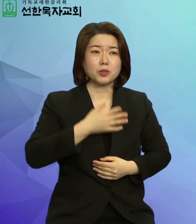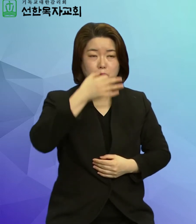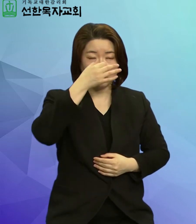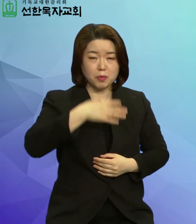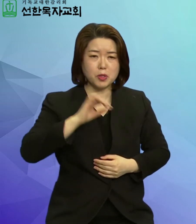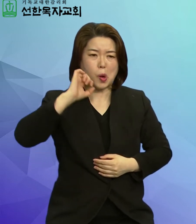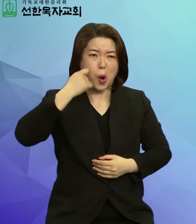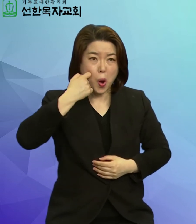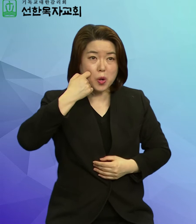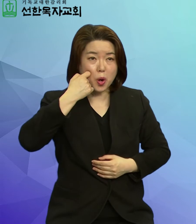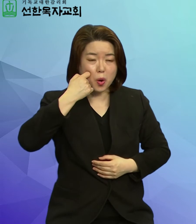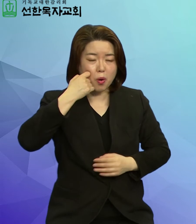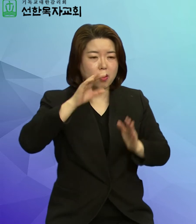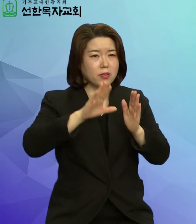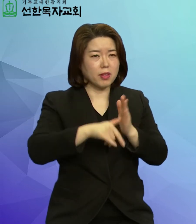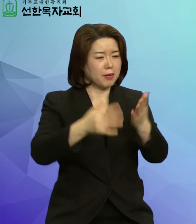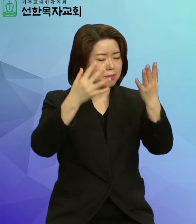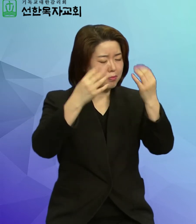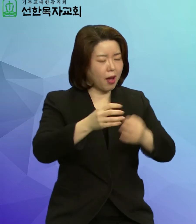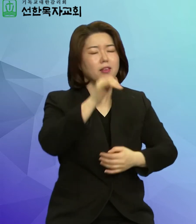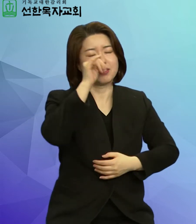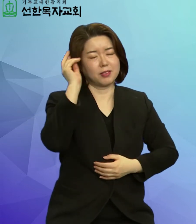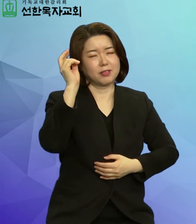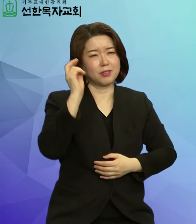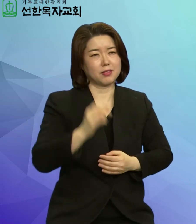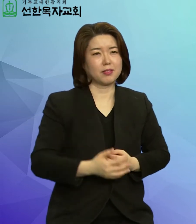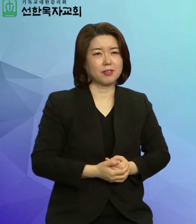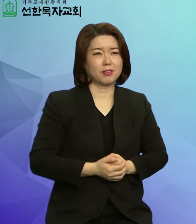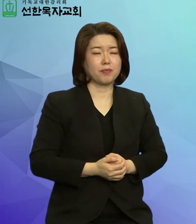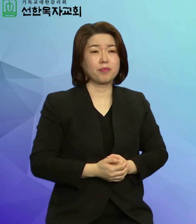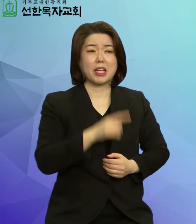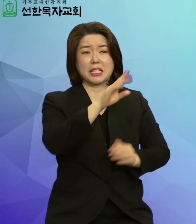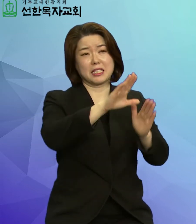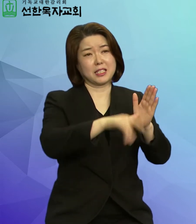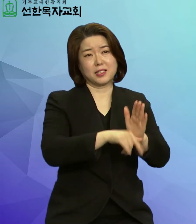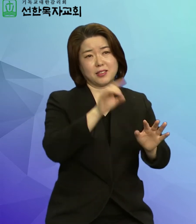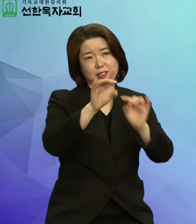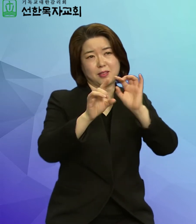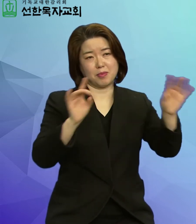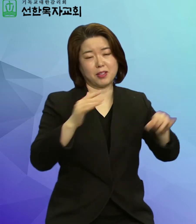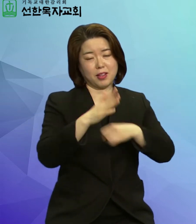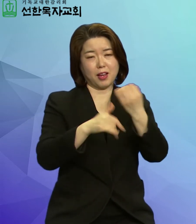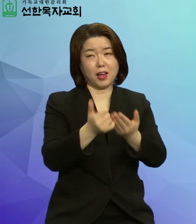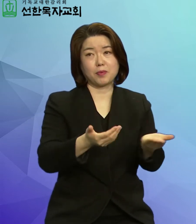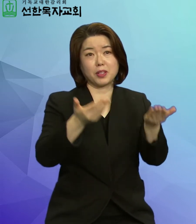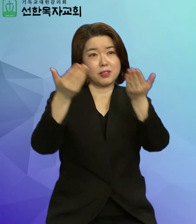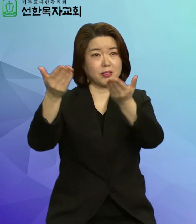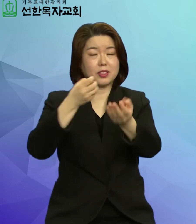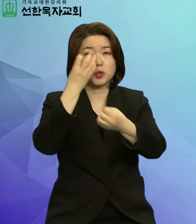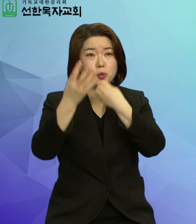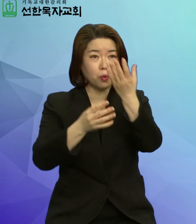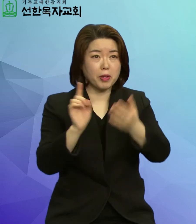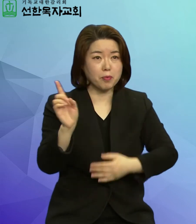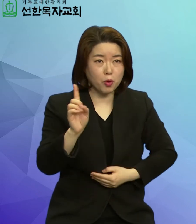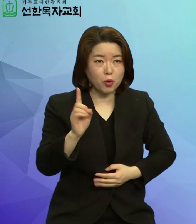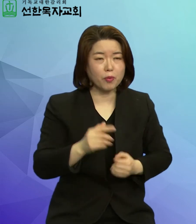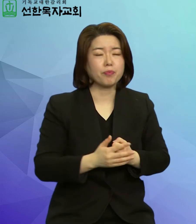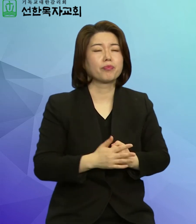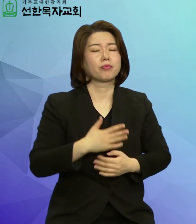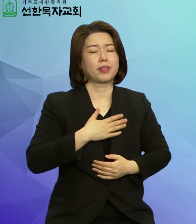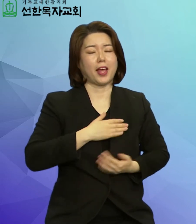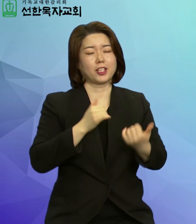저도 힘들고 어려울 때가 만만치 않게 많습니다. 그때마다 하나님께 드리는